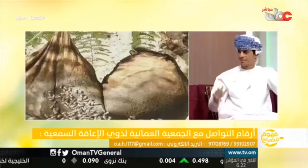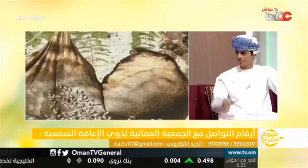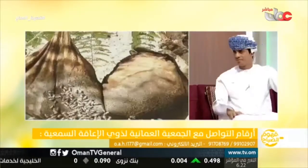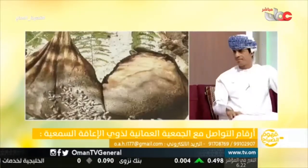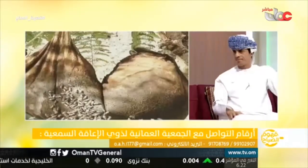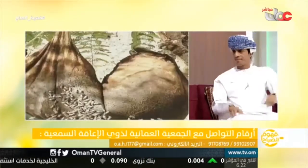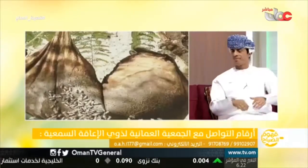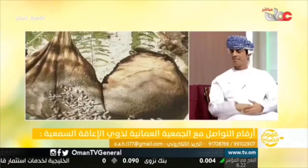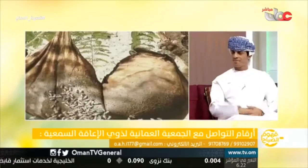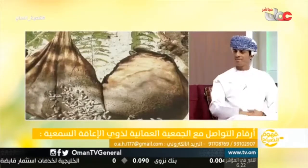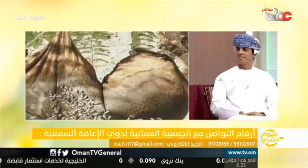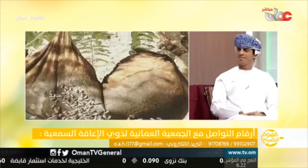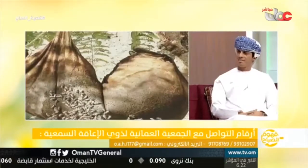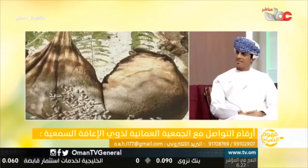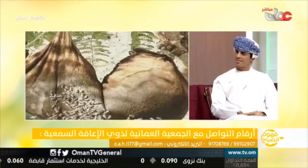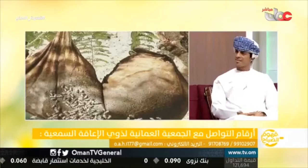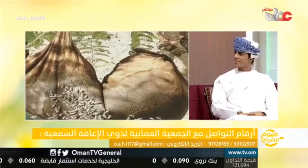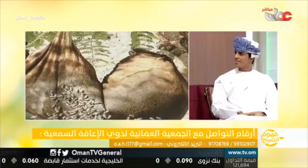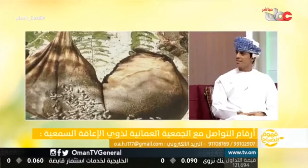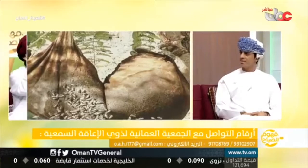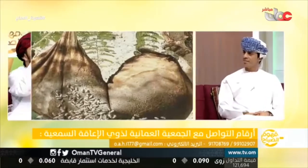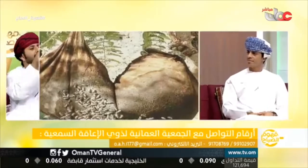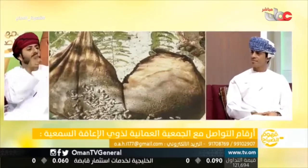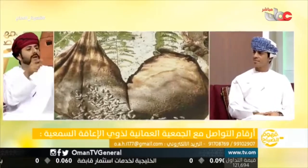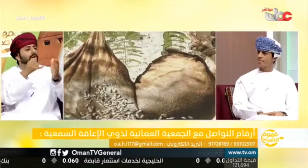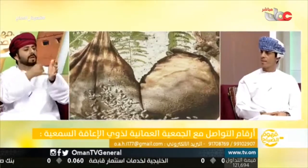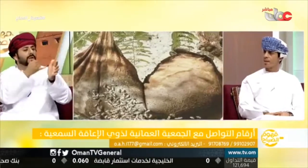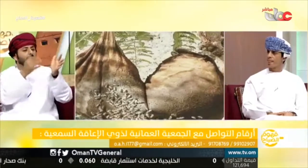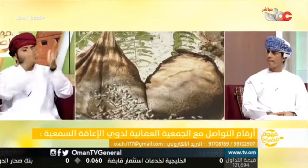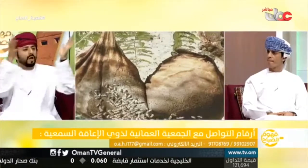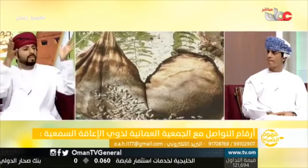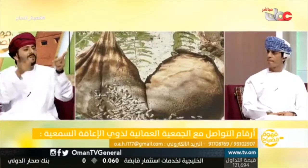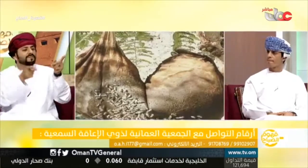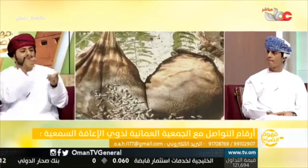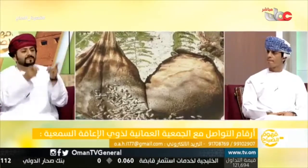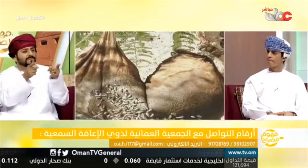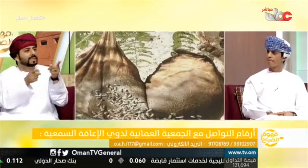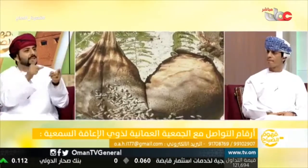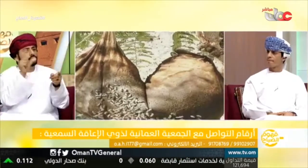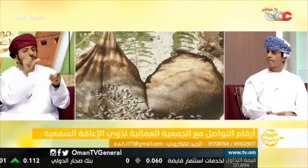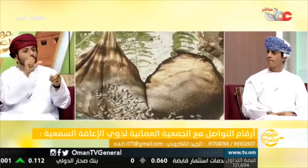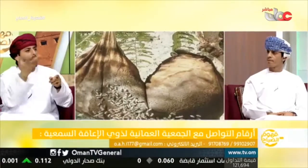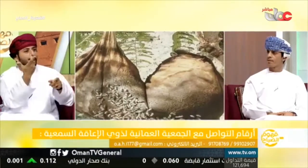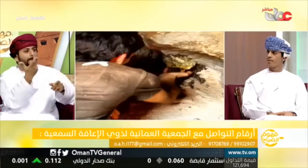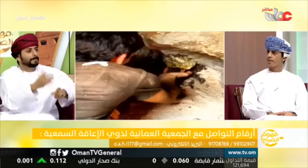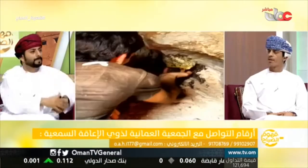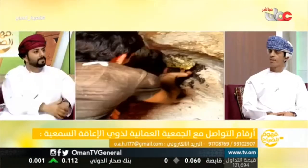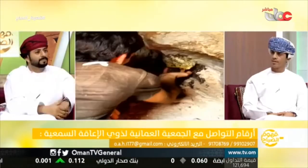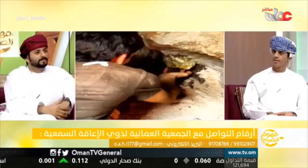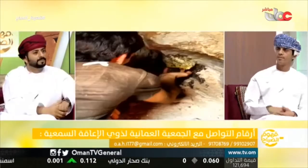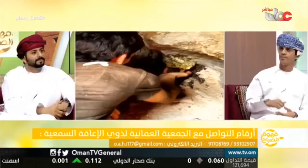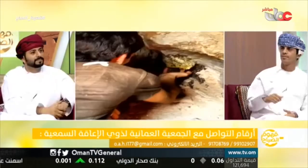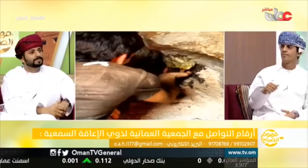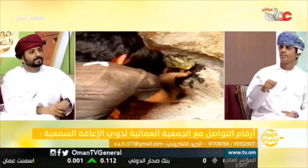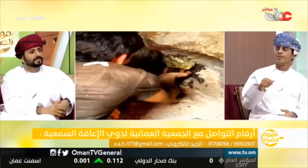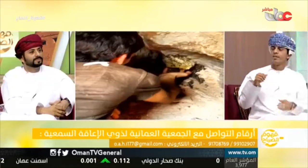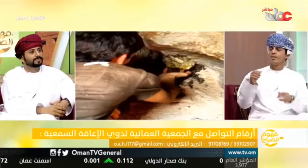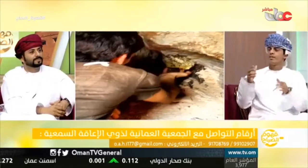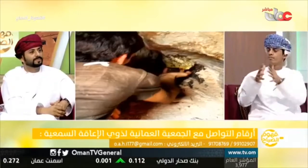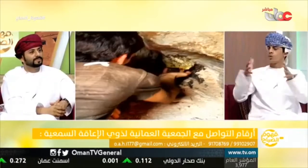لولاية صحم. نعم، بالنسبة لولاية صحم العسل الفترة الزمنية الموجودة أي شهر أكثر فيها النحل أو